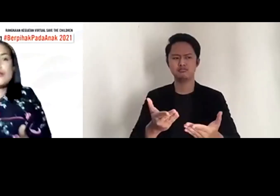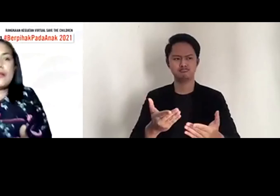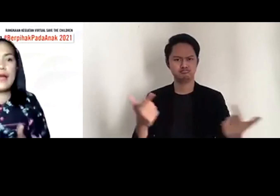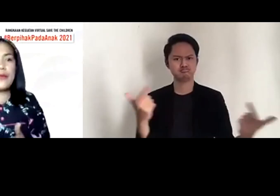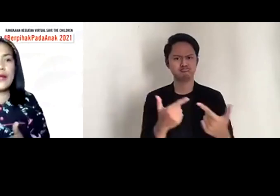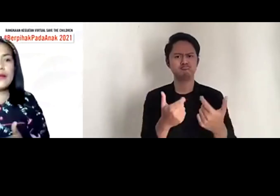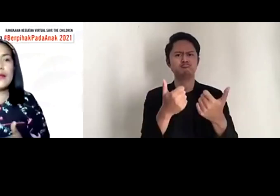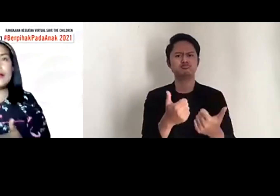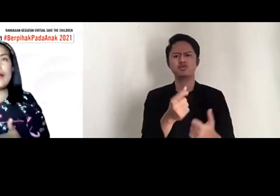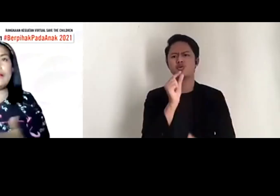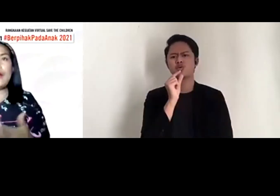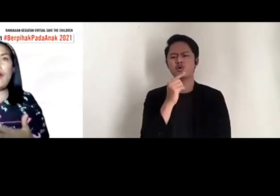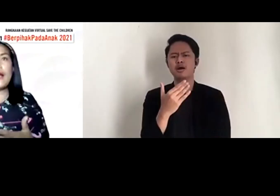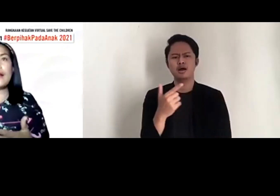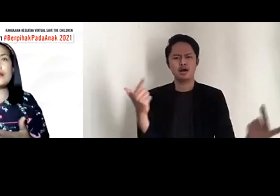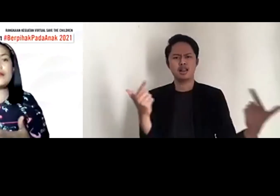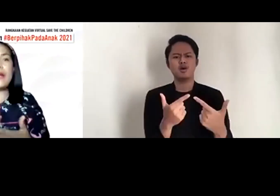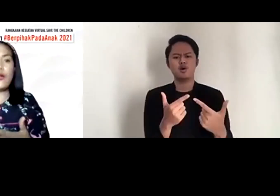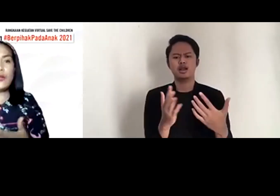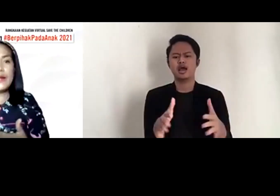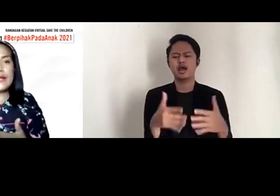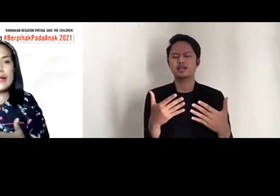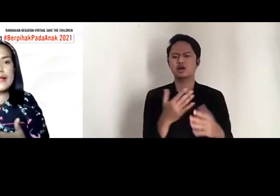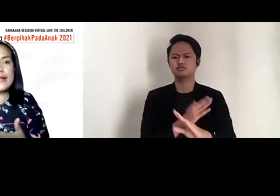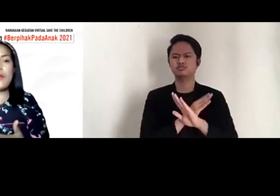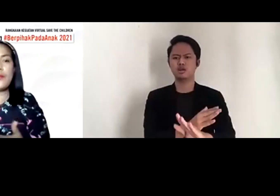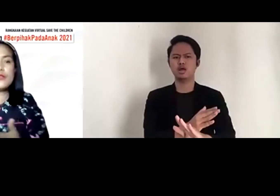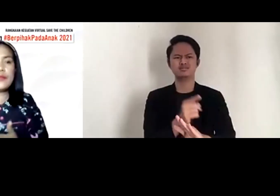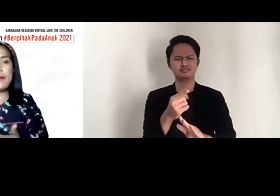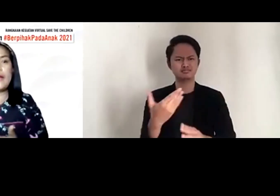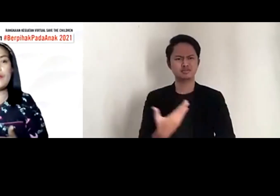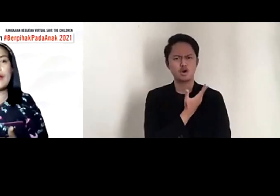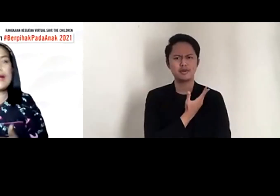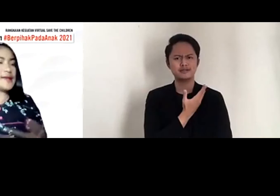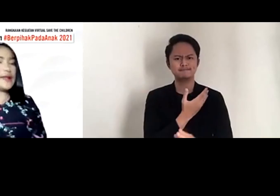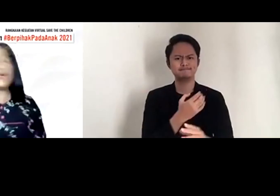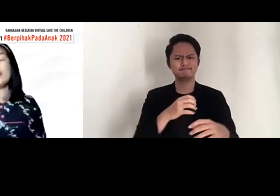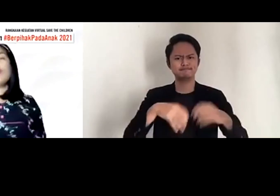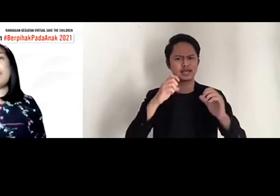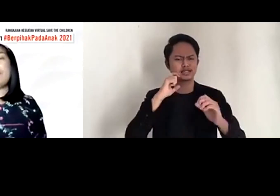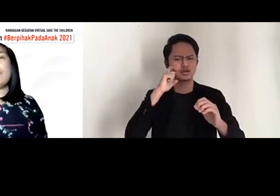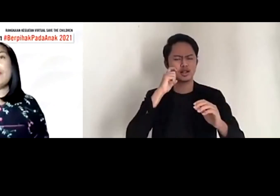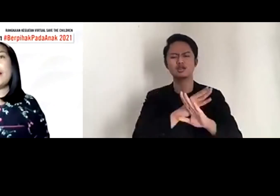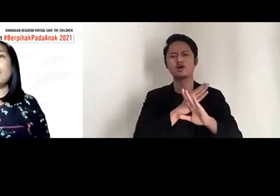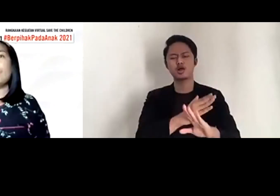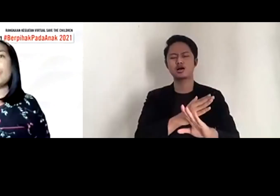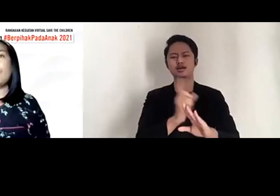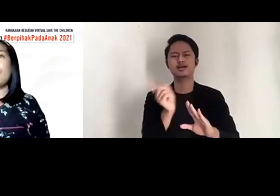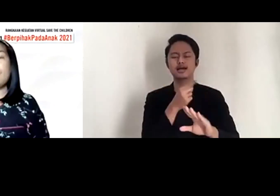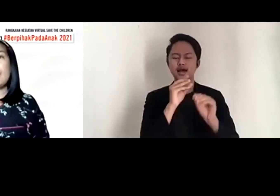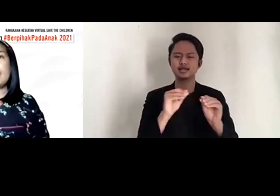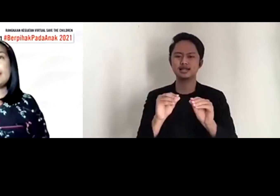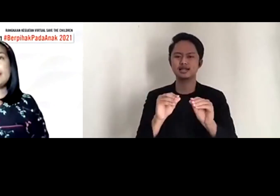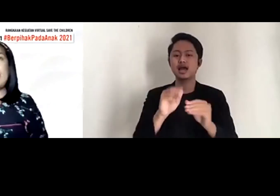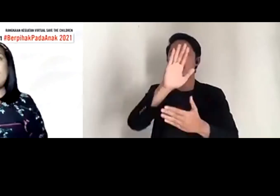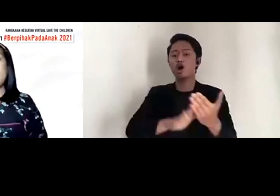untuk bisa melawan dan menolak sebagai korban kekerasan maupun sebagai pelaku kekerasan. Itu kami menggunakan